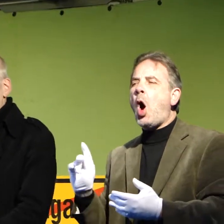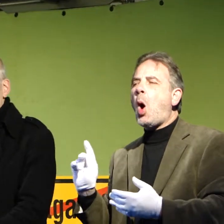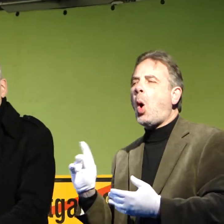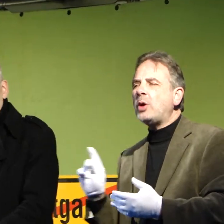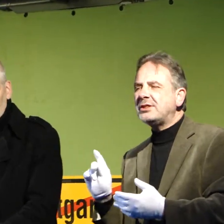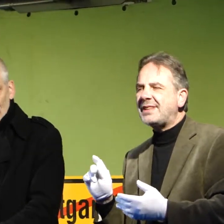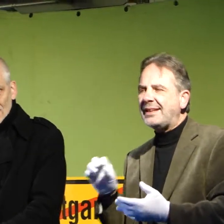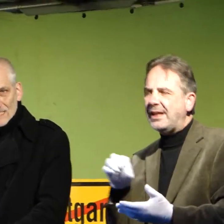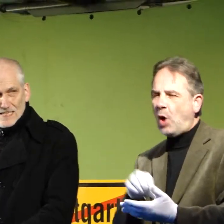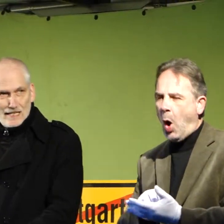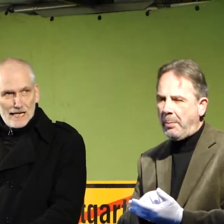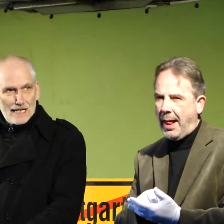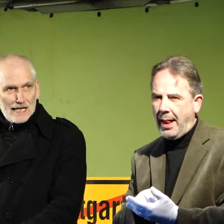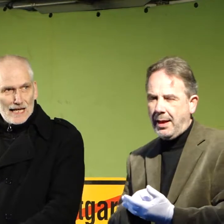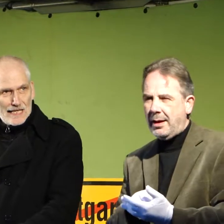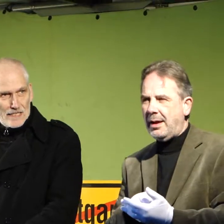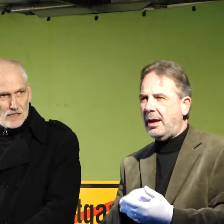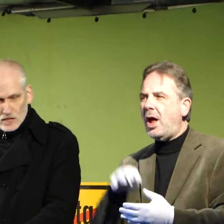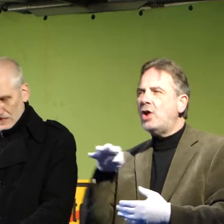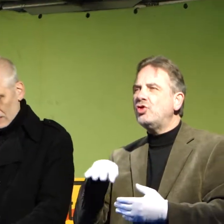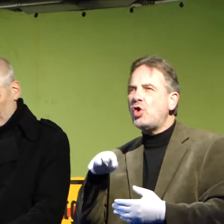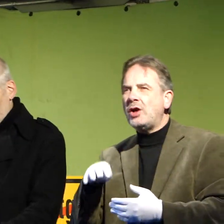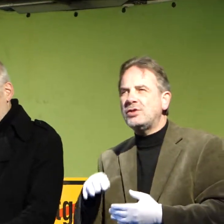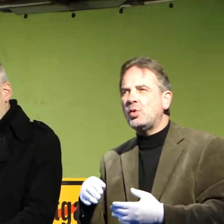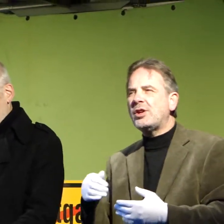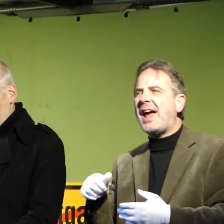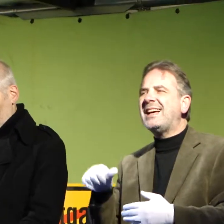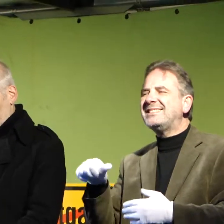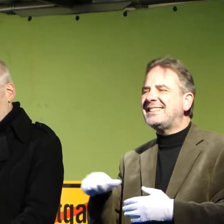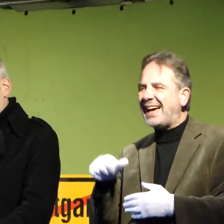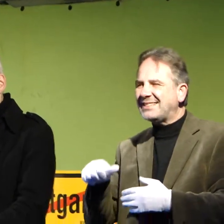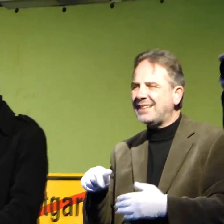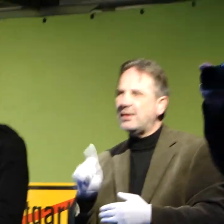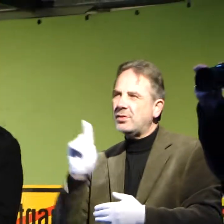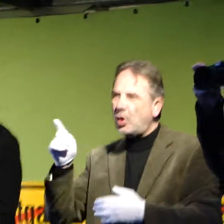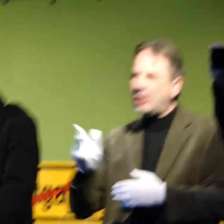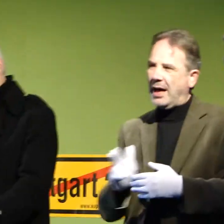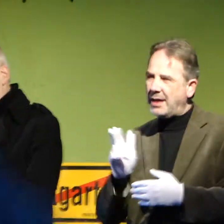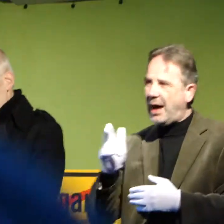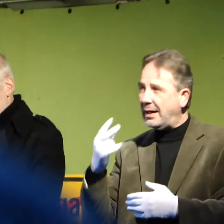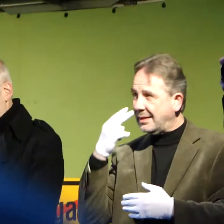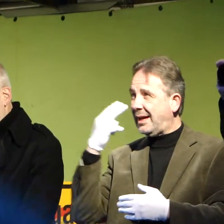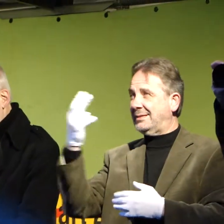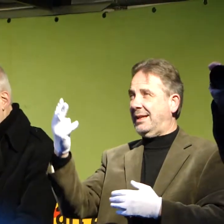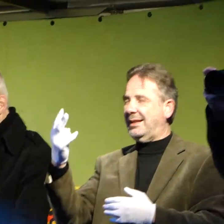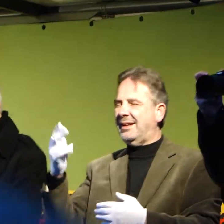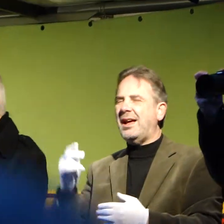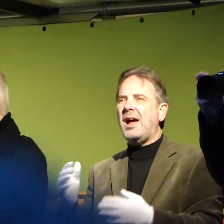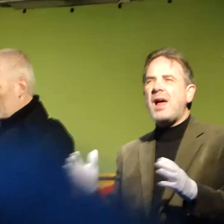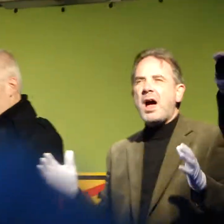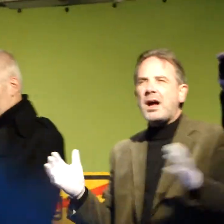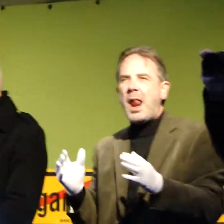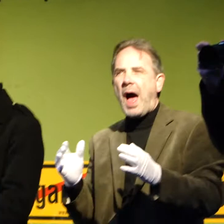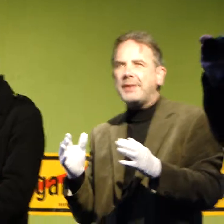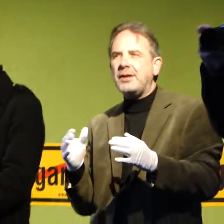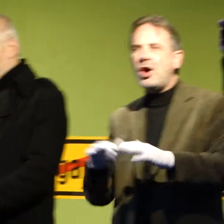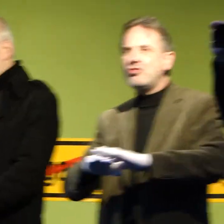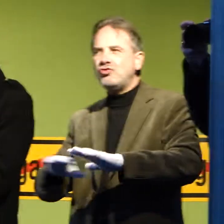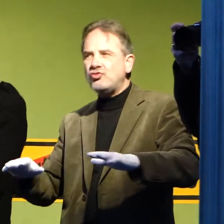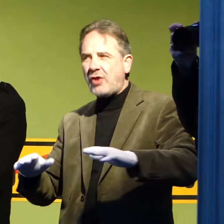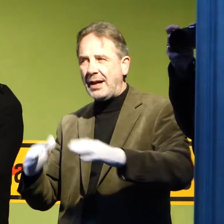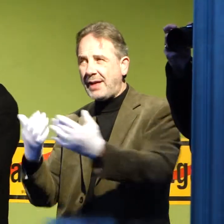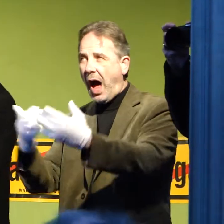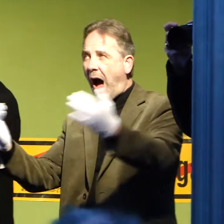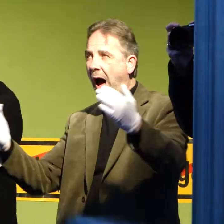als er 1916 eine Reise dorthin machen durfte. In der kleinen Schalterhalle gibt es in der